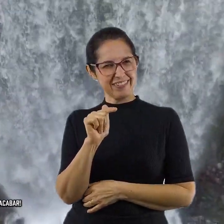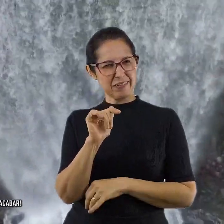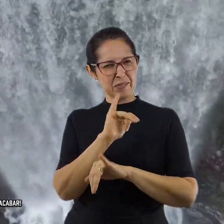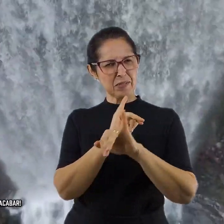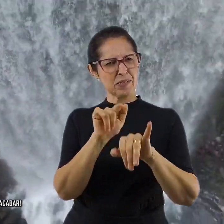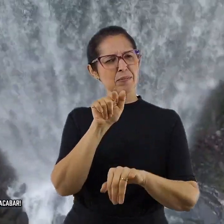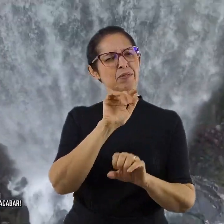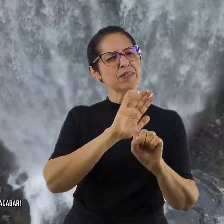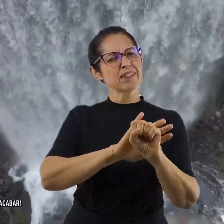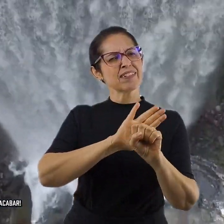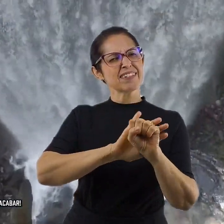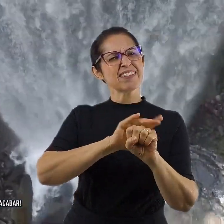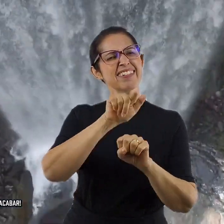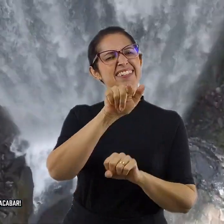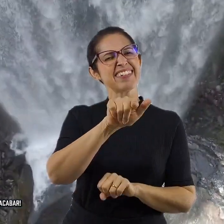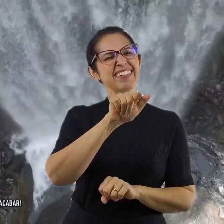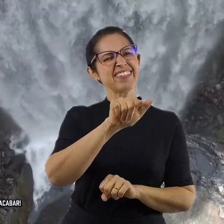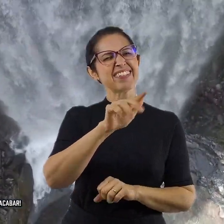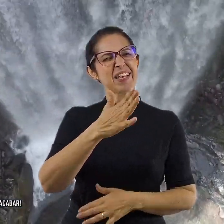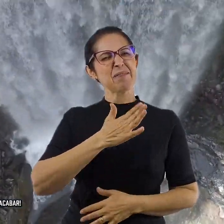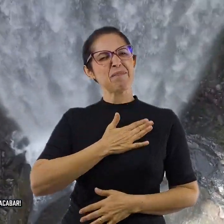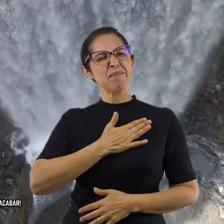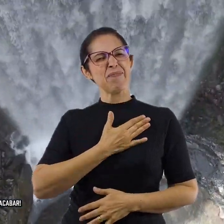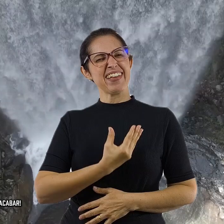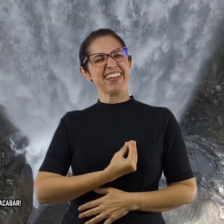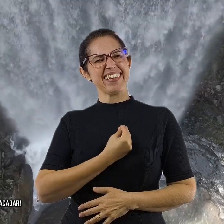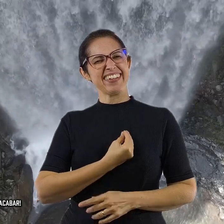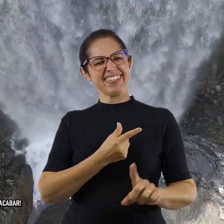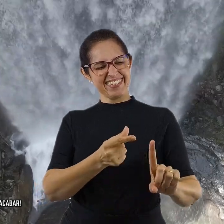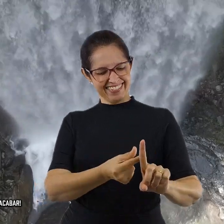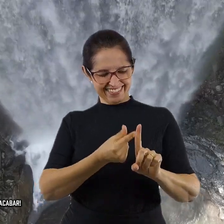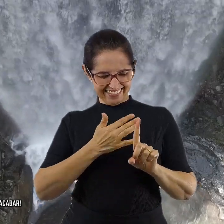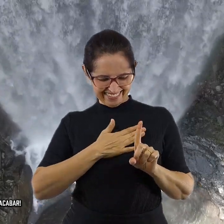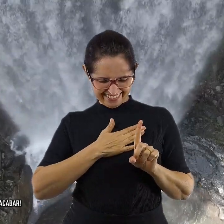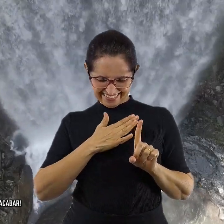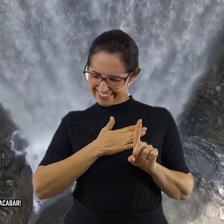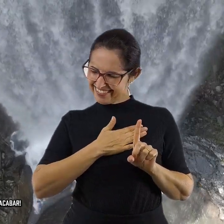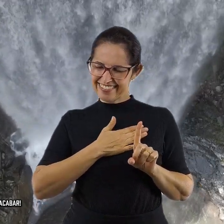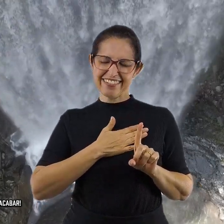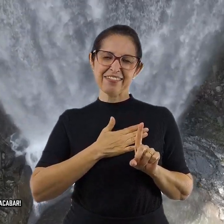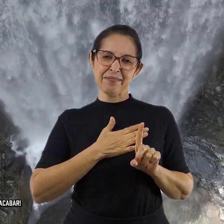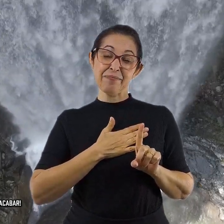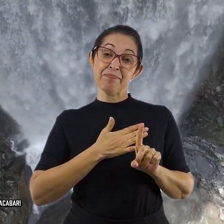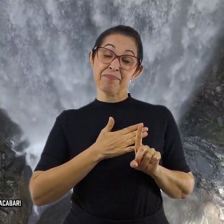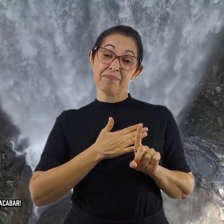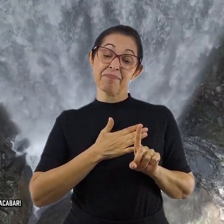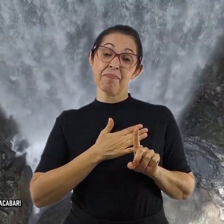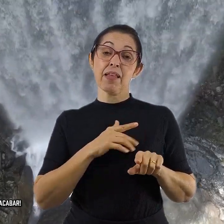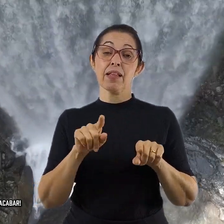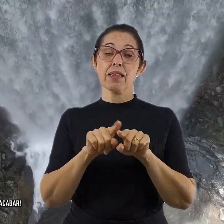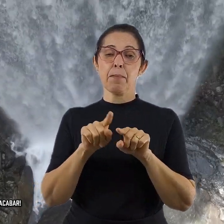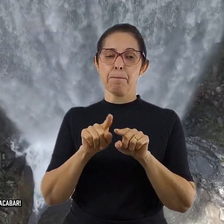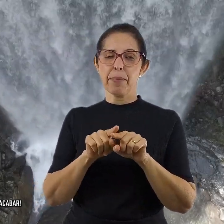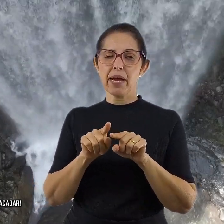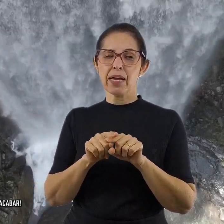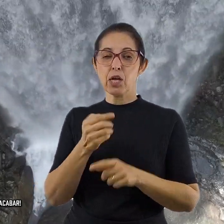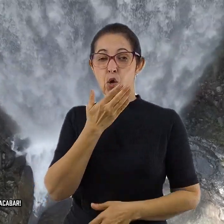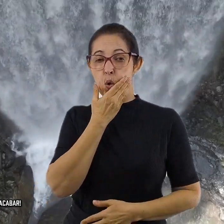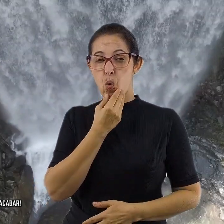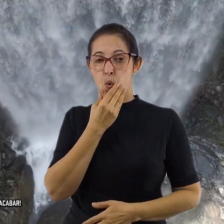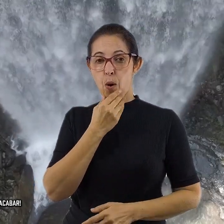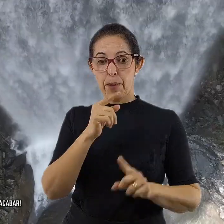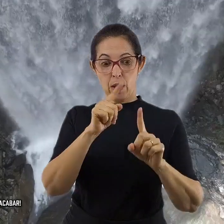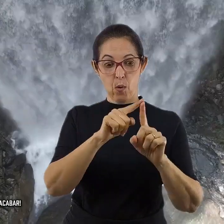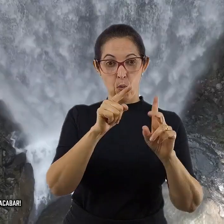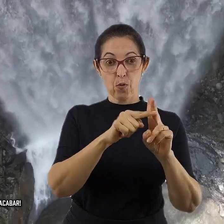dizer, minha filha, Dei cante cheio. que tu és minha. Ola lá se lá na rai. Há dois dos meus servos que aqui